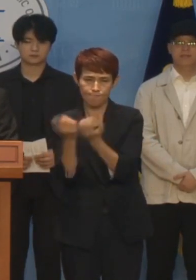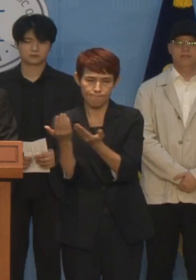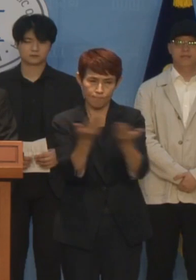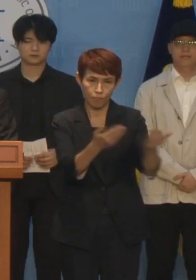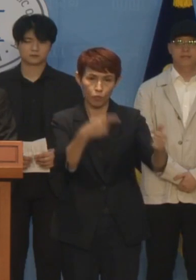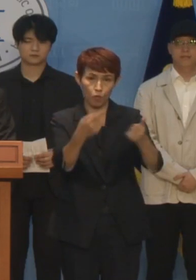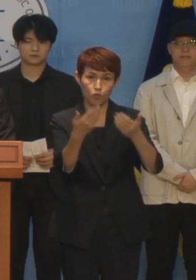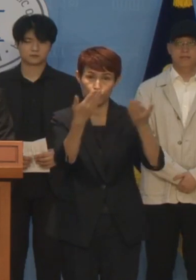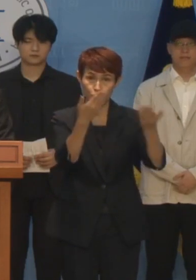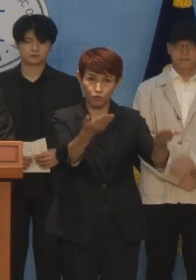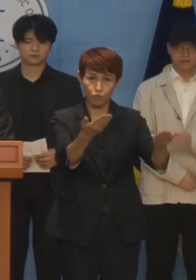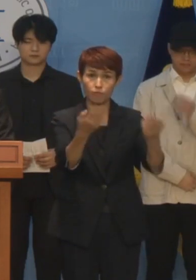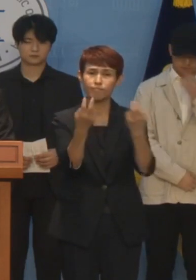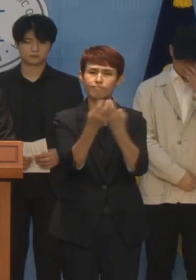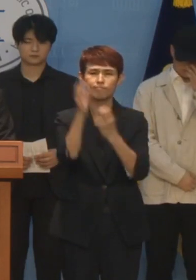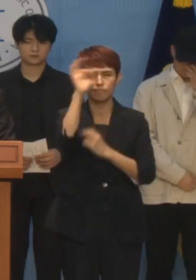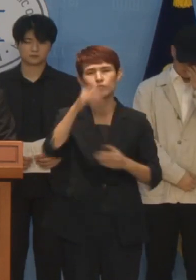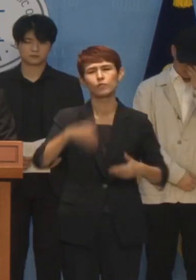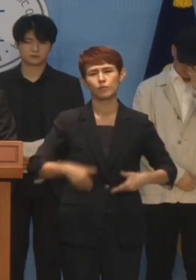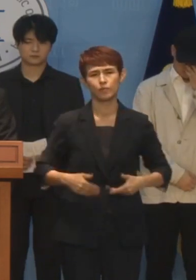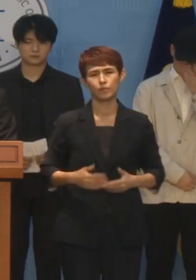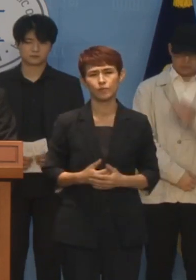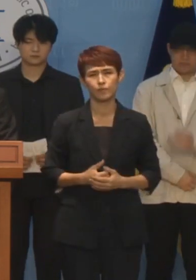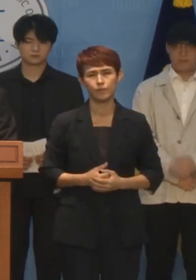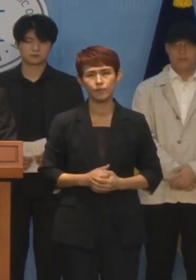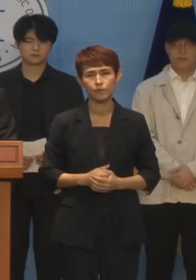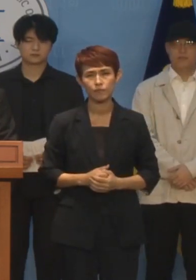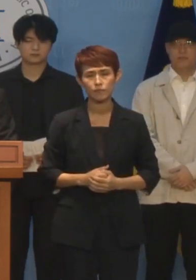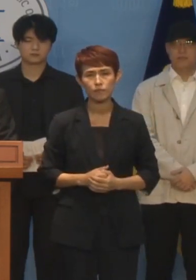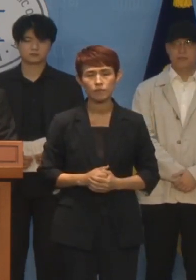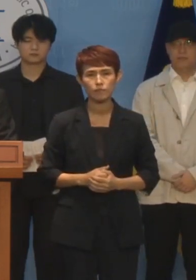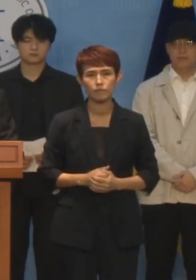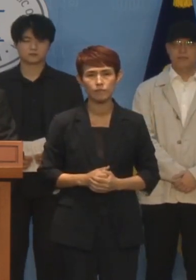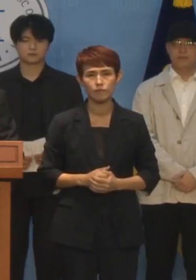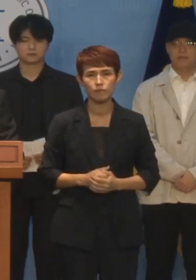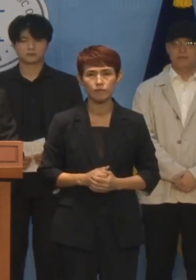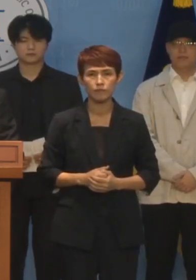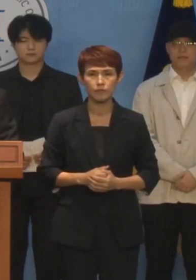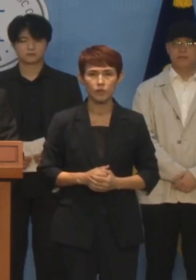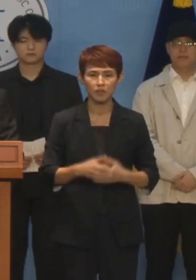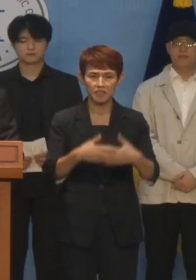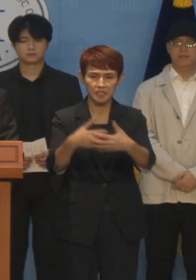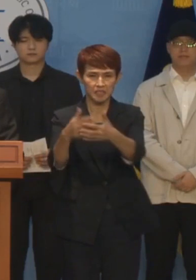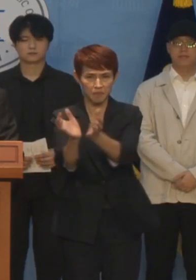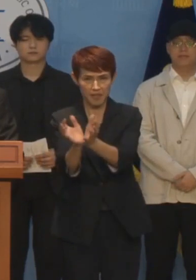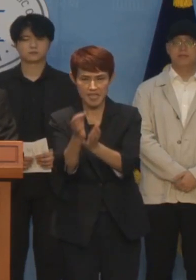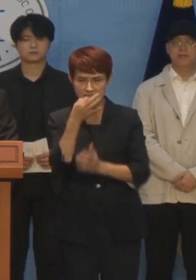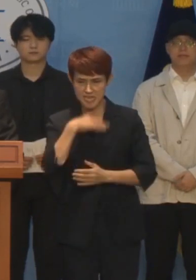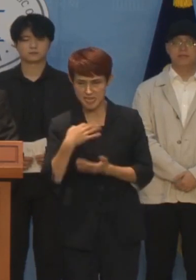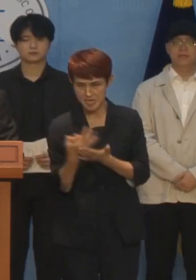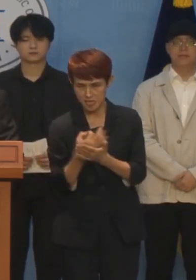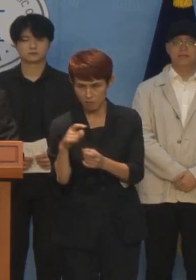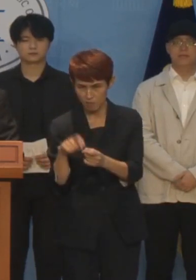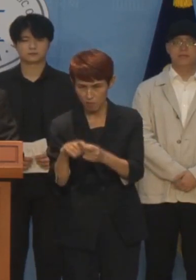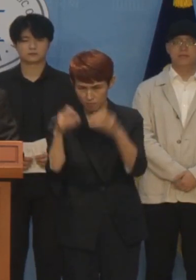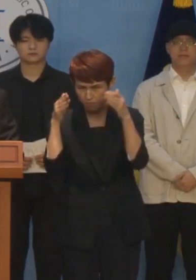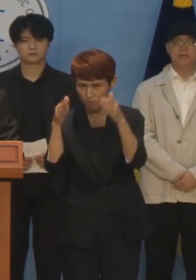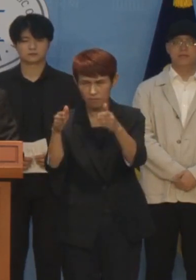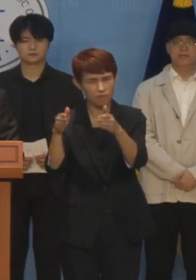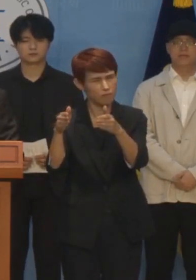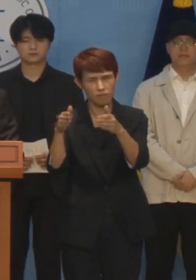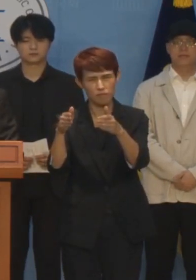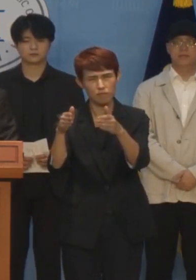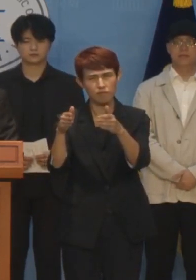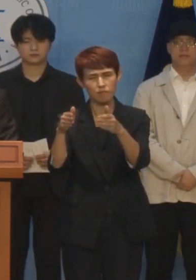수 있는 방안도 모색해야 합니다. 아울러 특정 집단의 이익에만 치우치는 등의